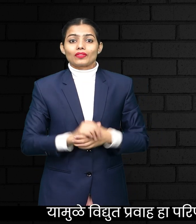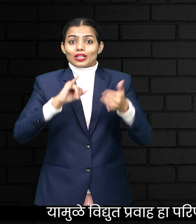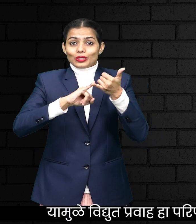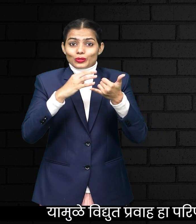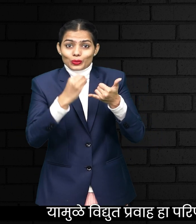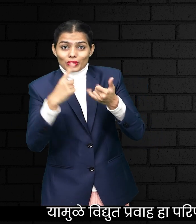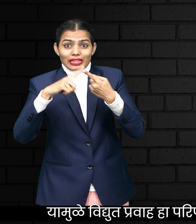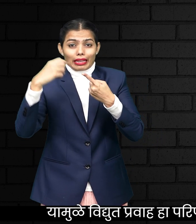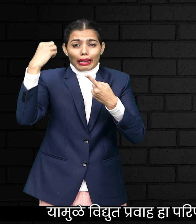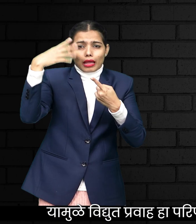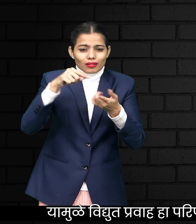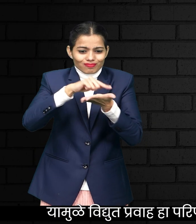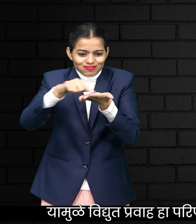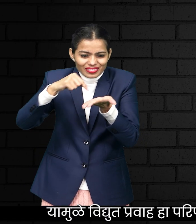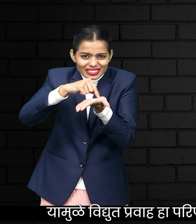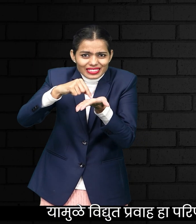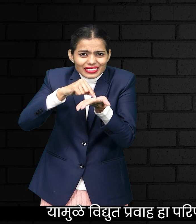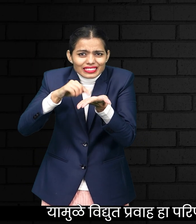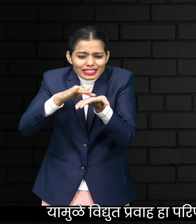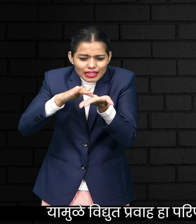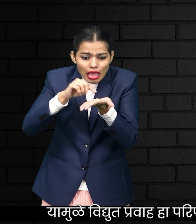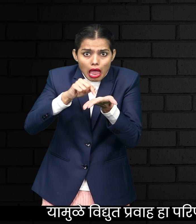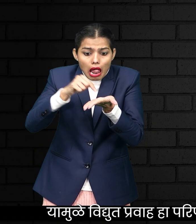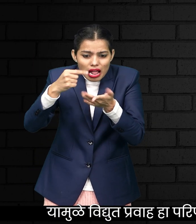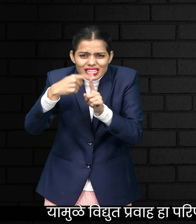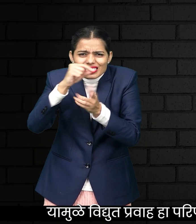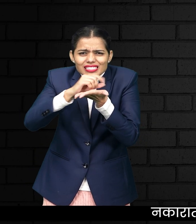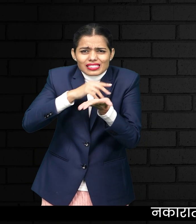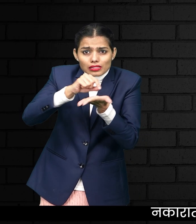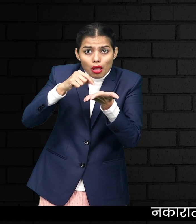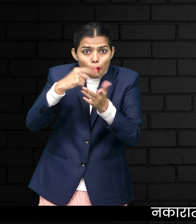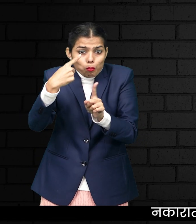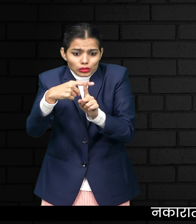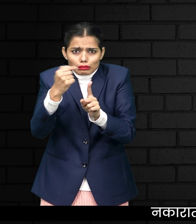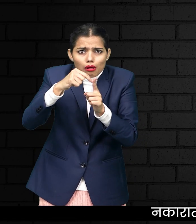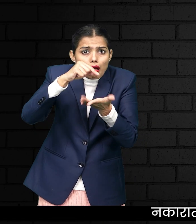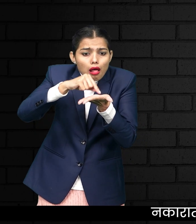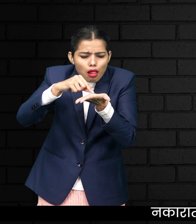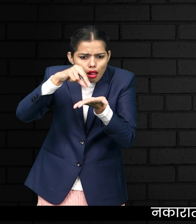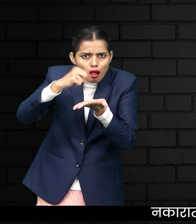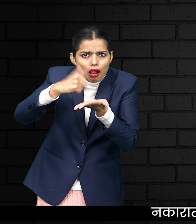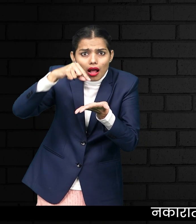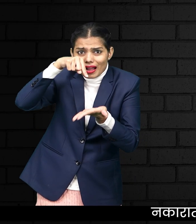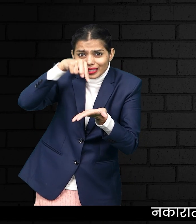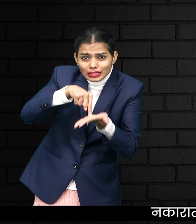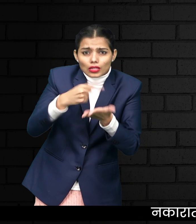यामुळे विद्युत प्रवाह हा परिपथात बॅटरीच्या सकारात्मक टोकापासून नकारात्मक टोकाकडे वाहतो.